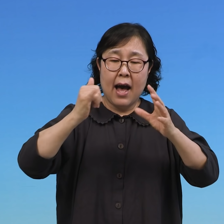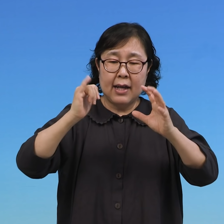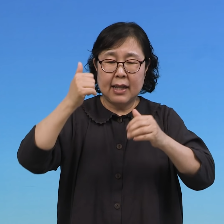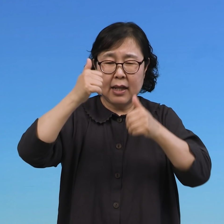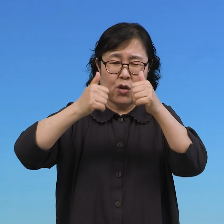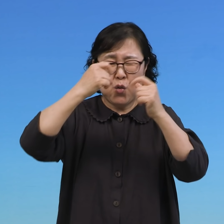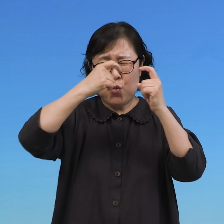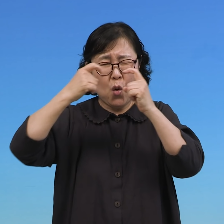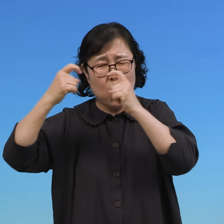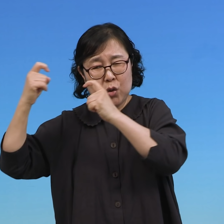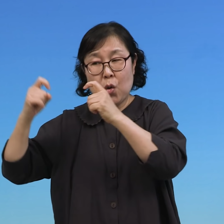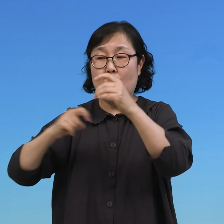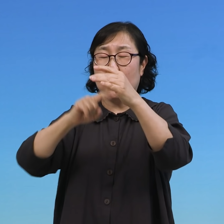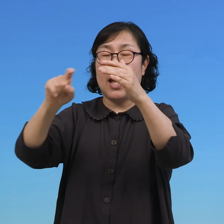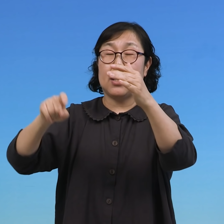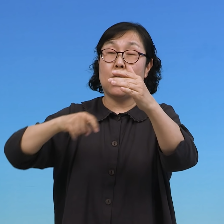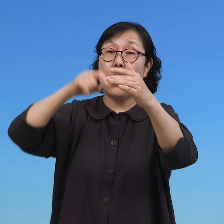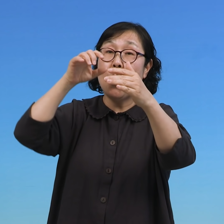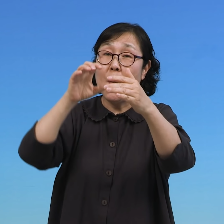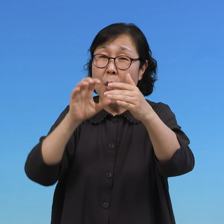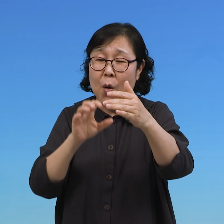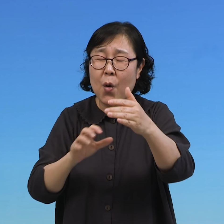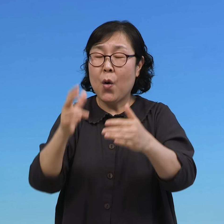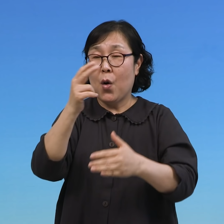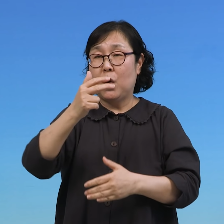조롱하는 소리와 세상 유혹 속에도,